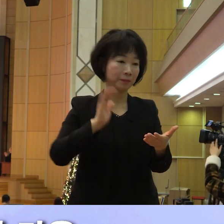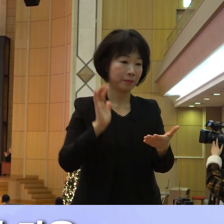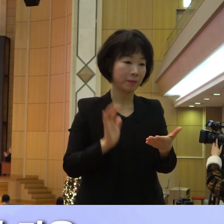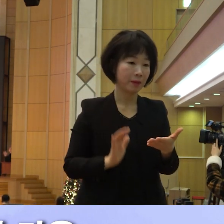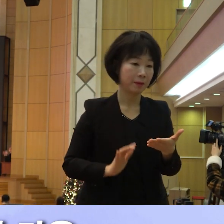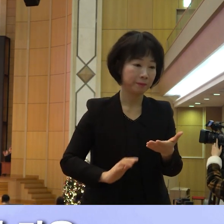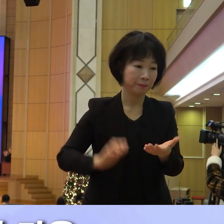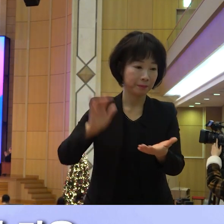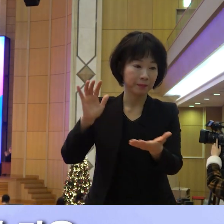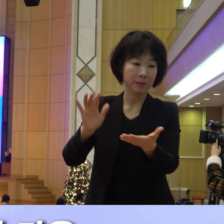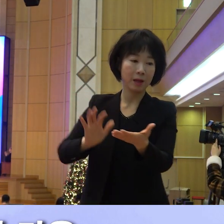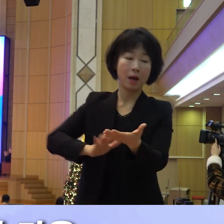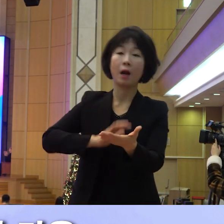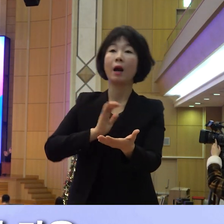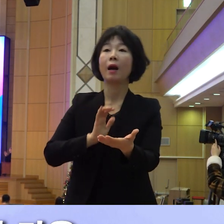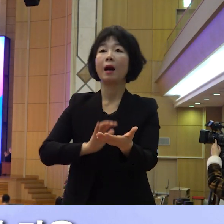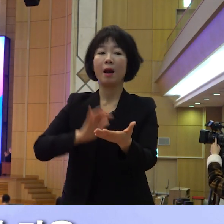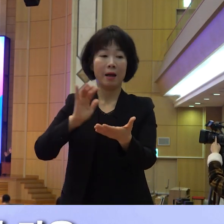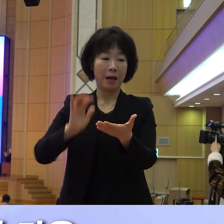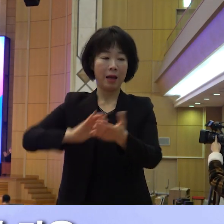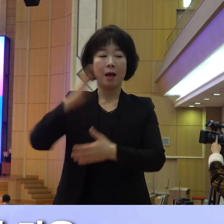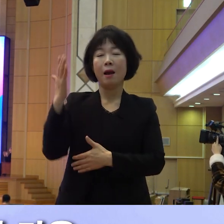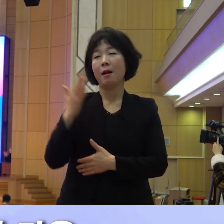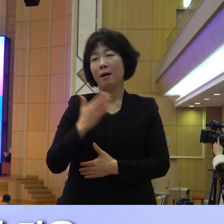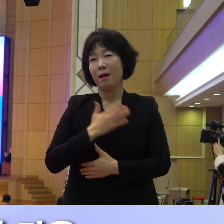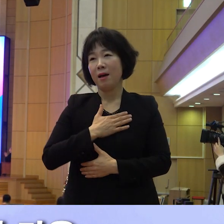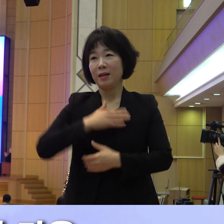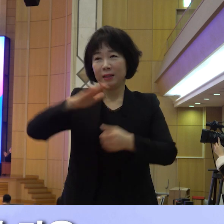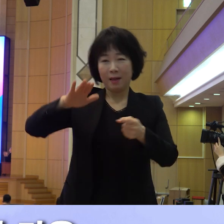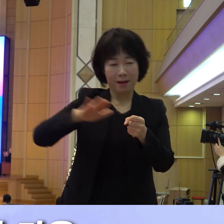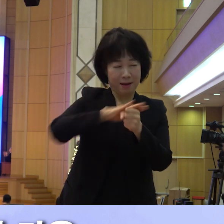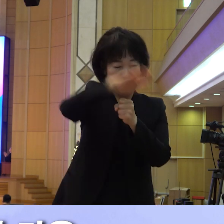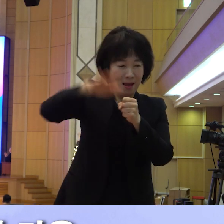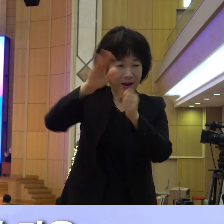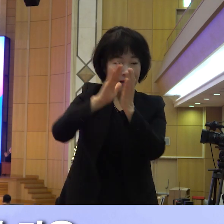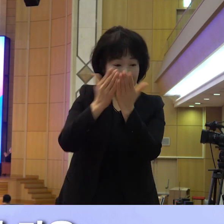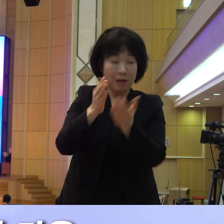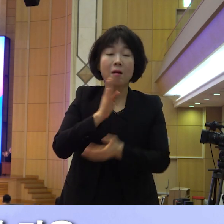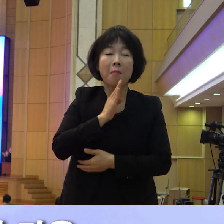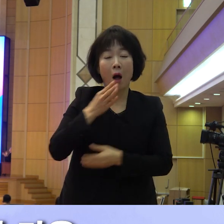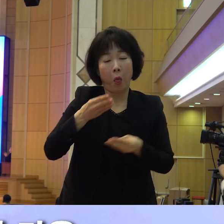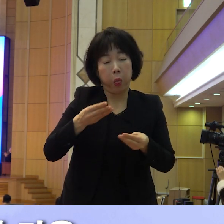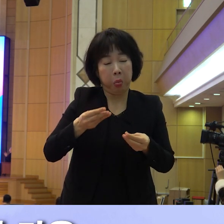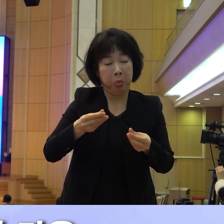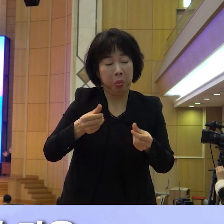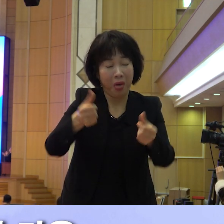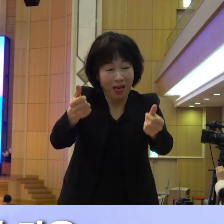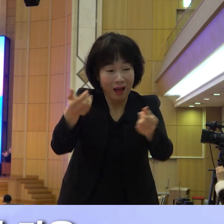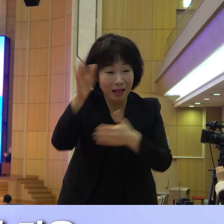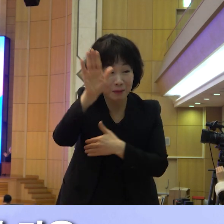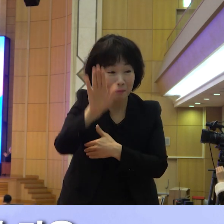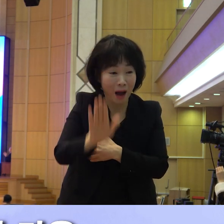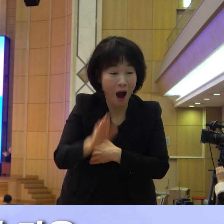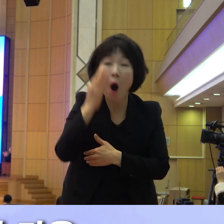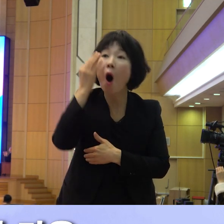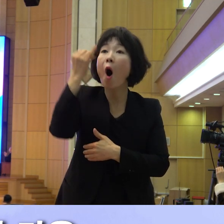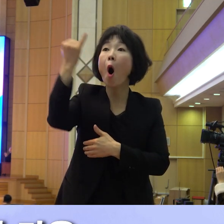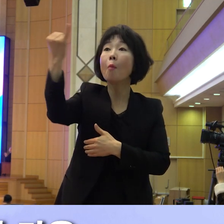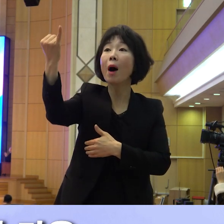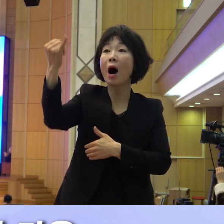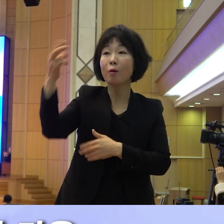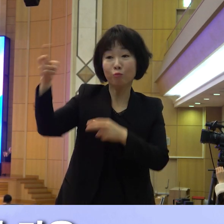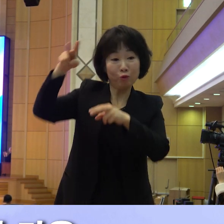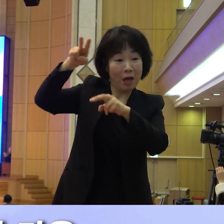나의 사랑하는 책, 나의 사랑하는 책, 비록 헤어졌으나